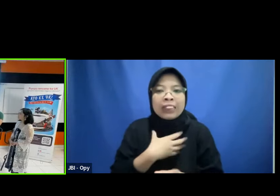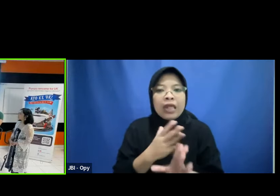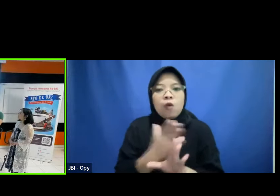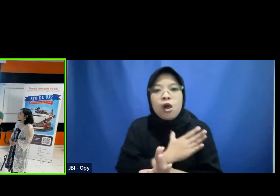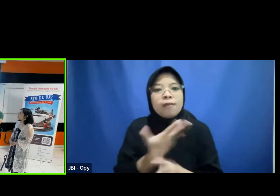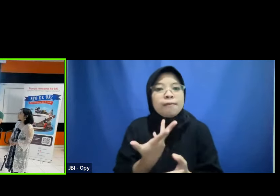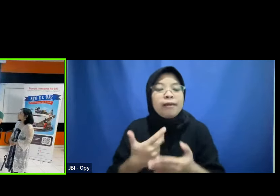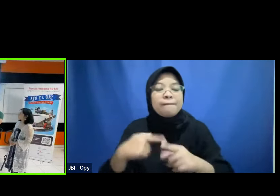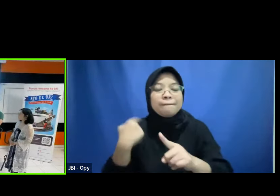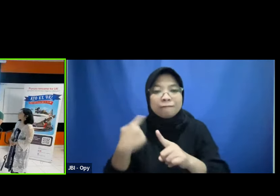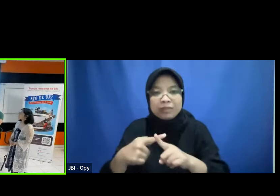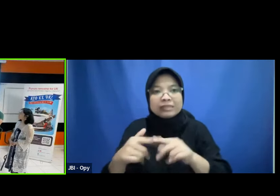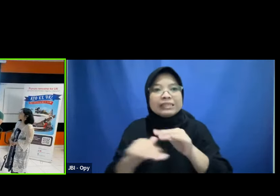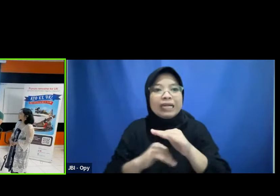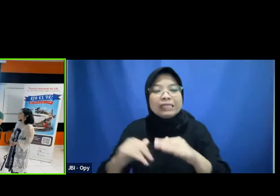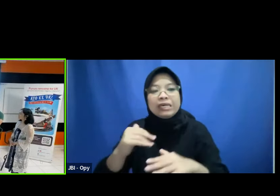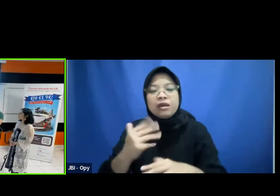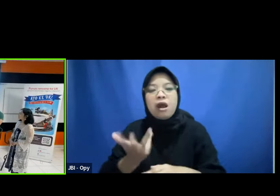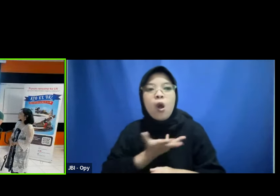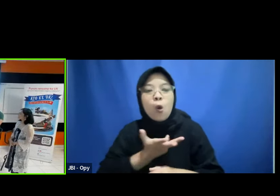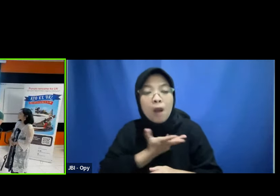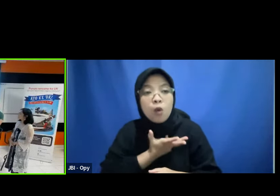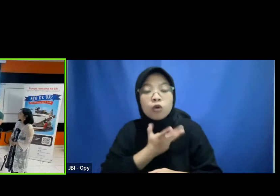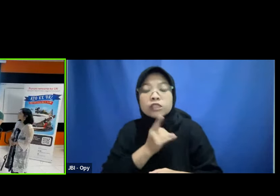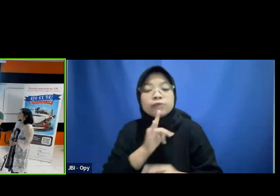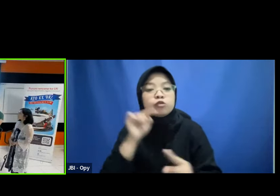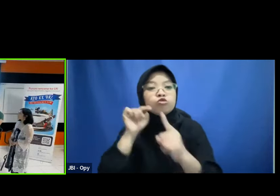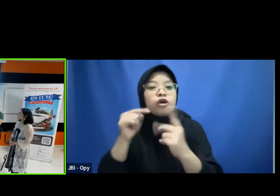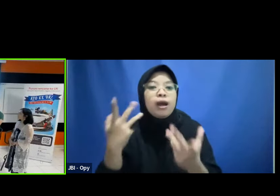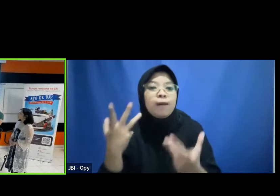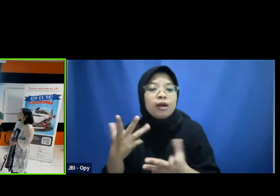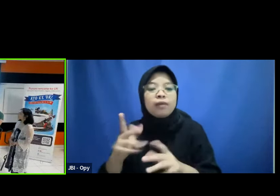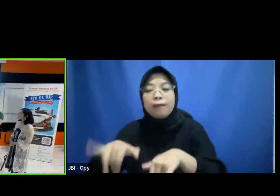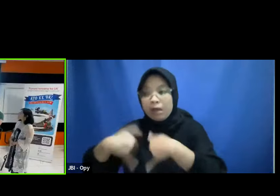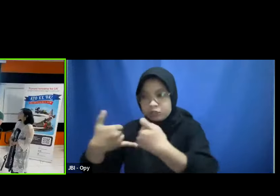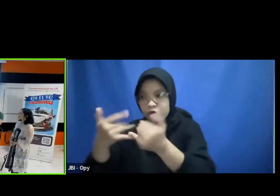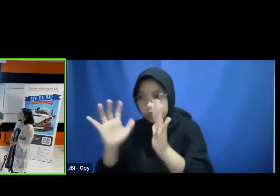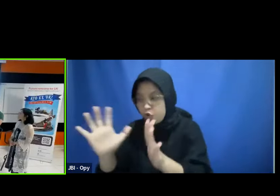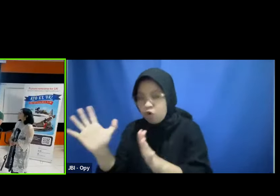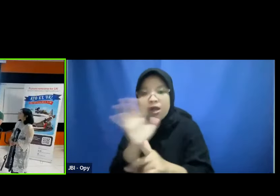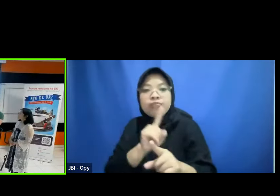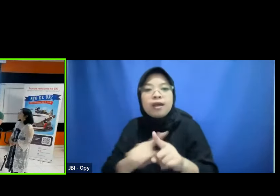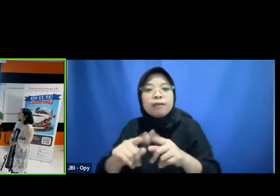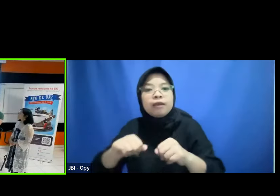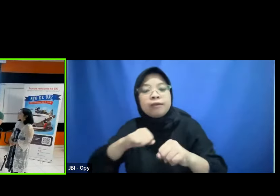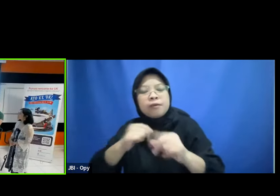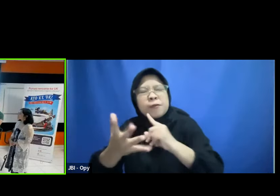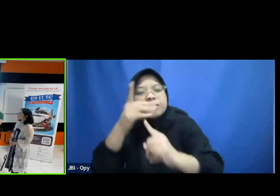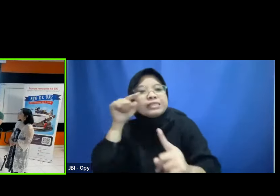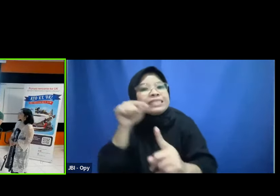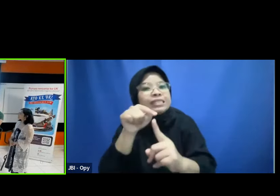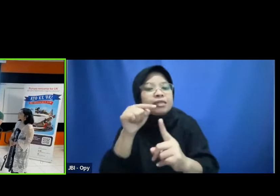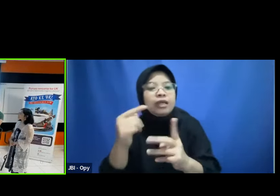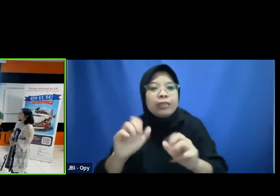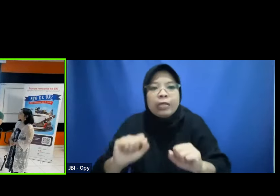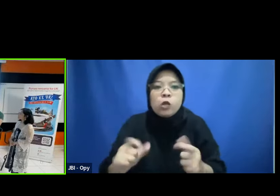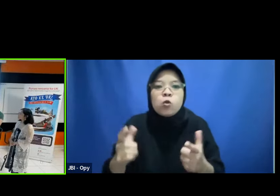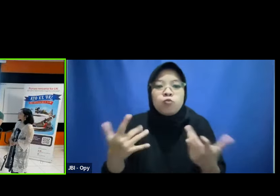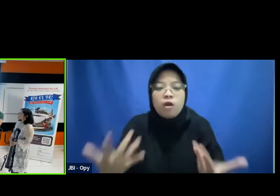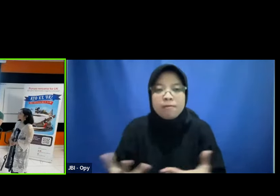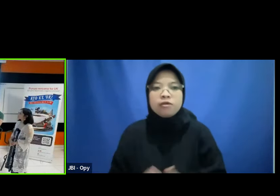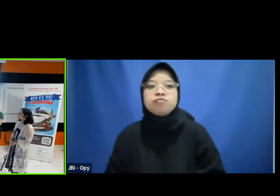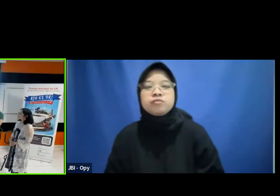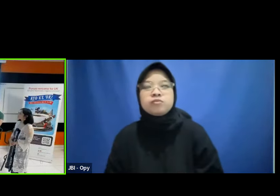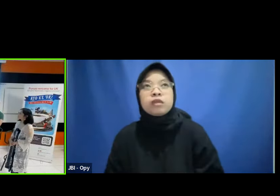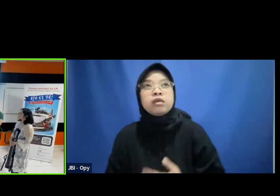foundasi awal kita pengin Itu buat apa Bahkan bukan hanya buat beasiswa ya buat keseluruhan misi hidup kita itu apa dan dari sana